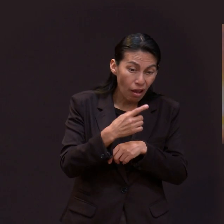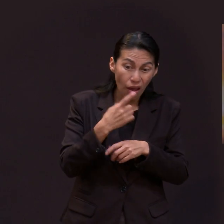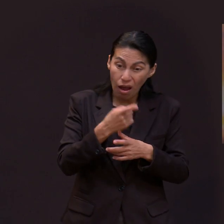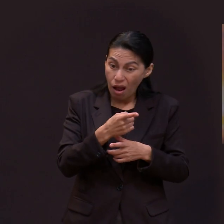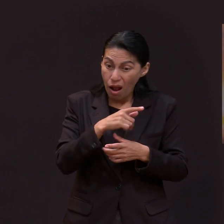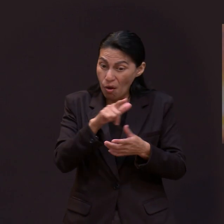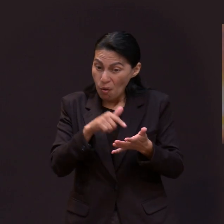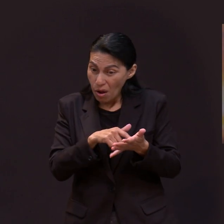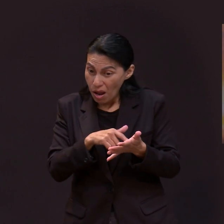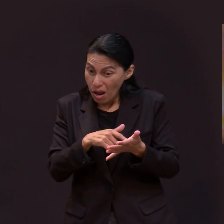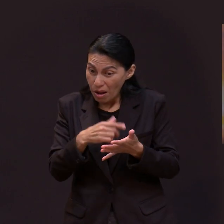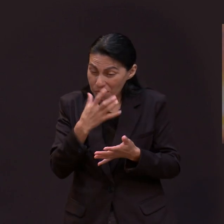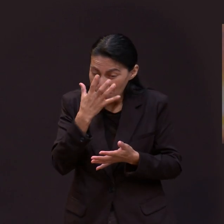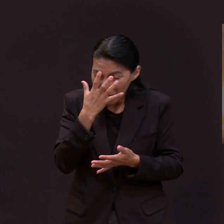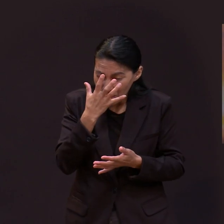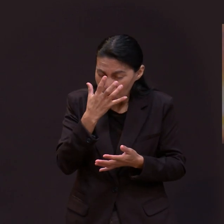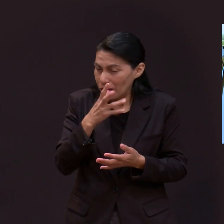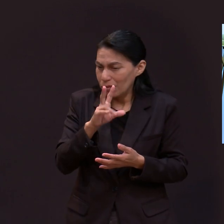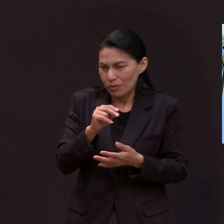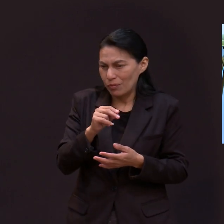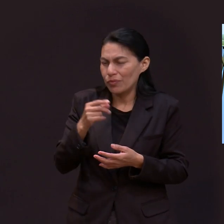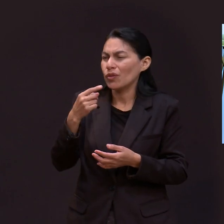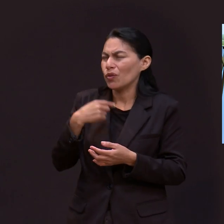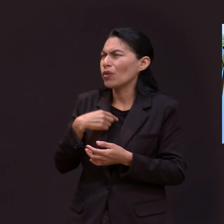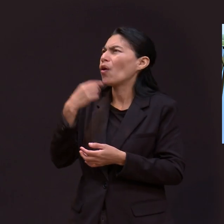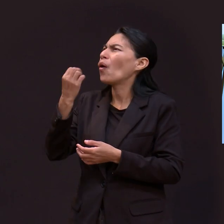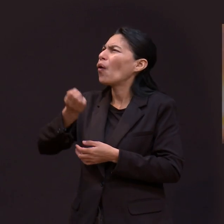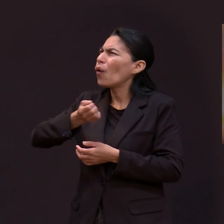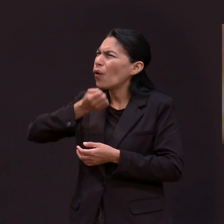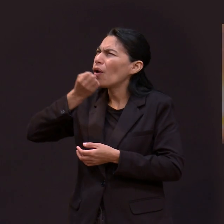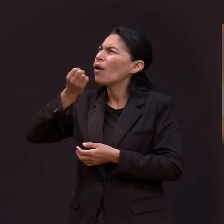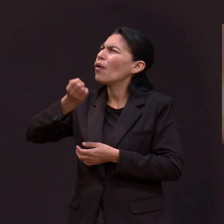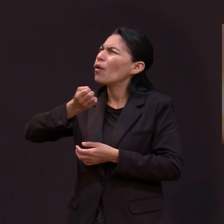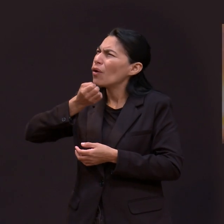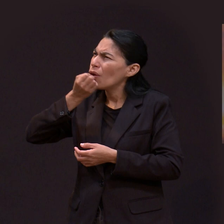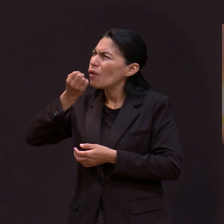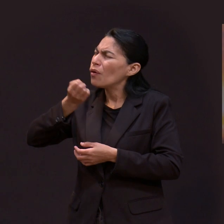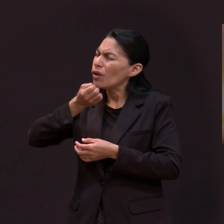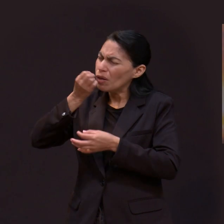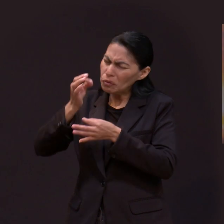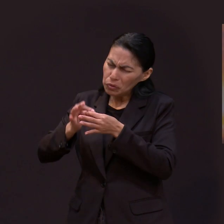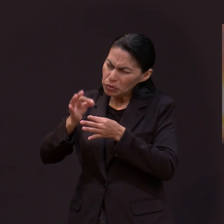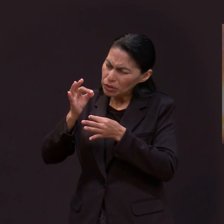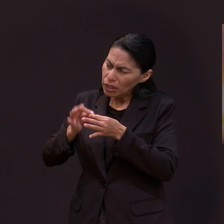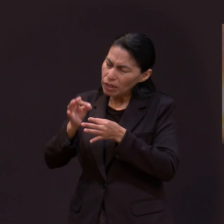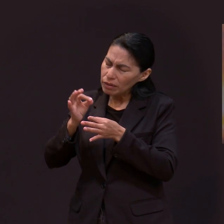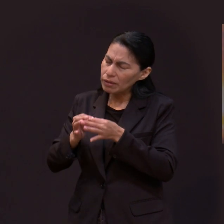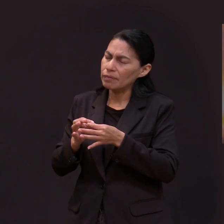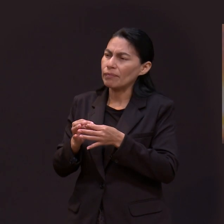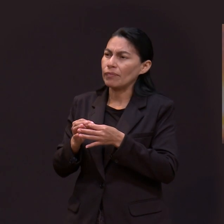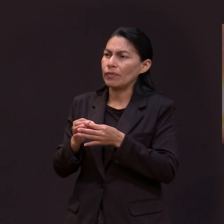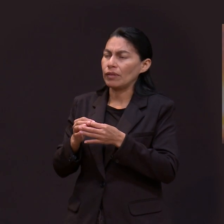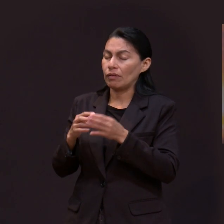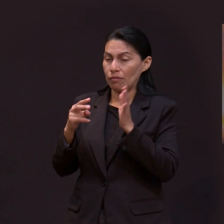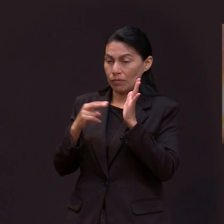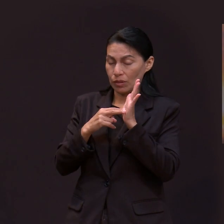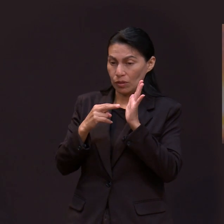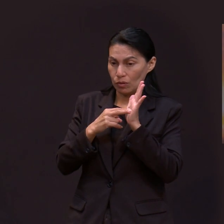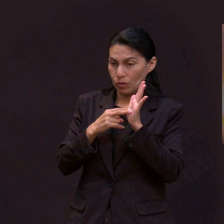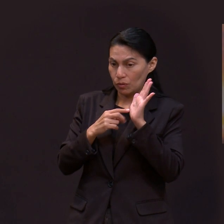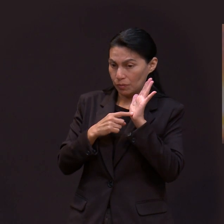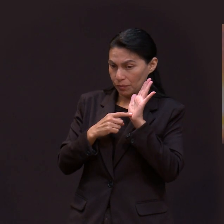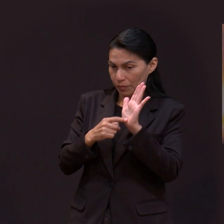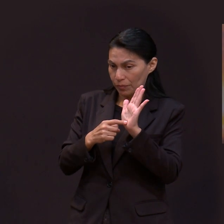tenemos que ir para servirle al señor entonces clame a dios y ahí es que tienes detesto a mi mente que lo